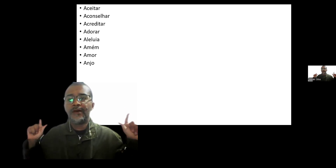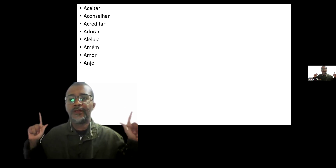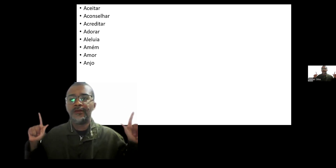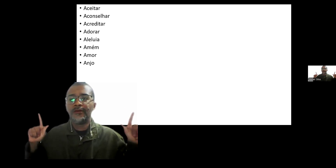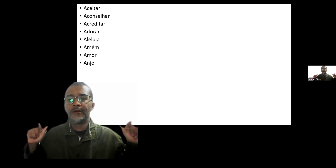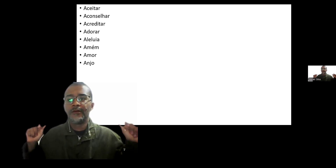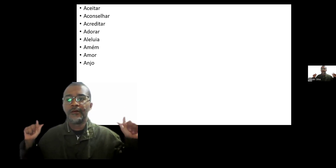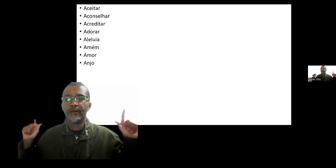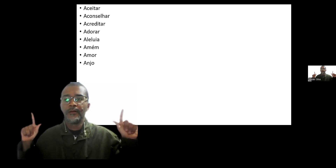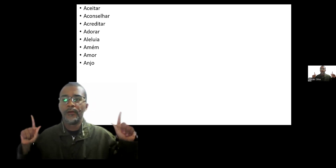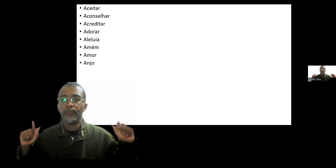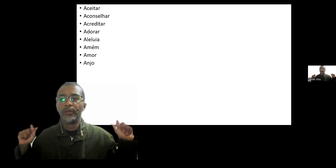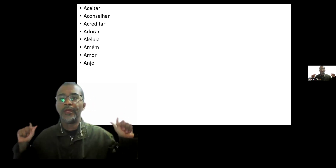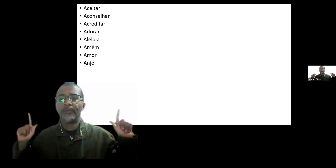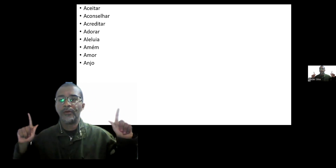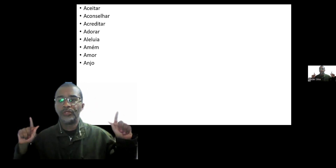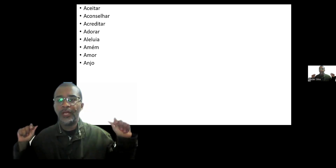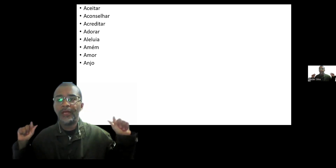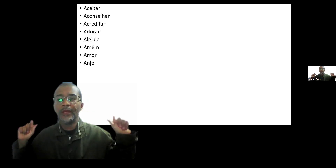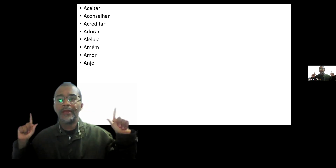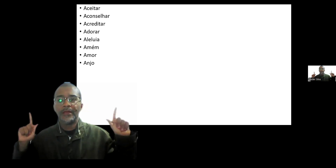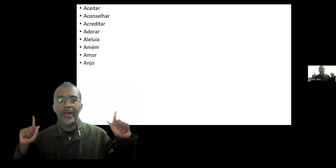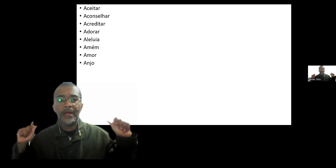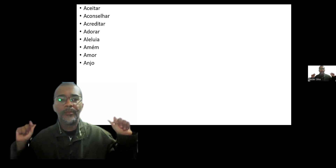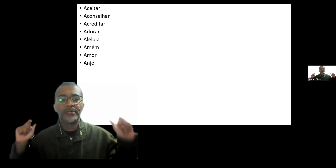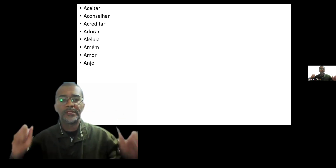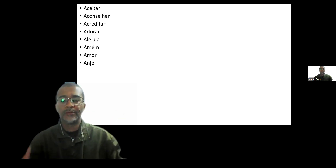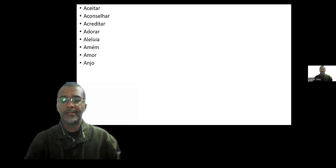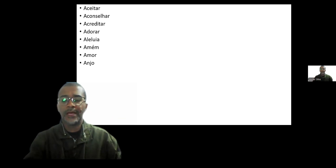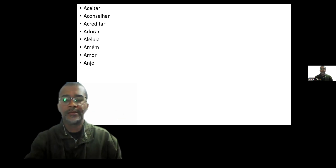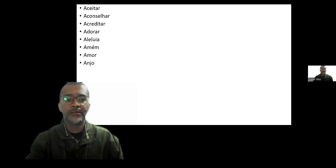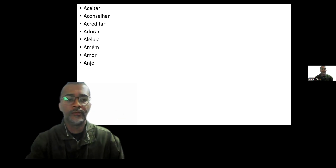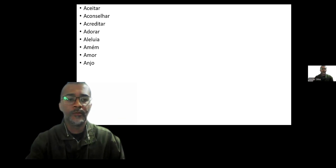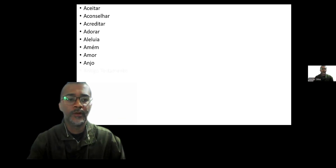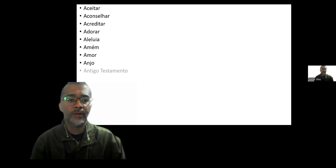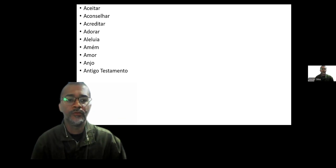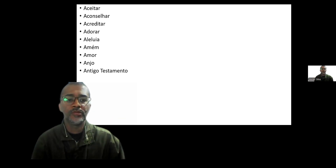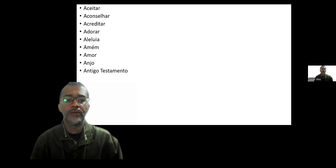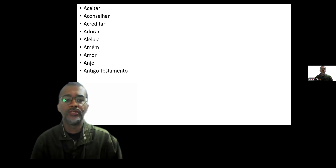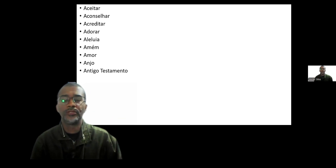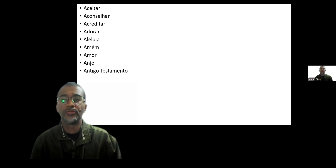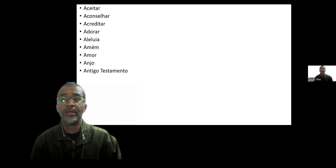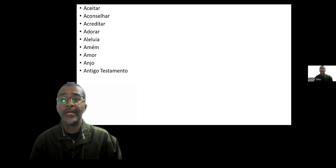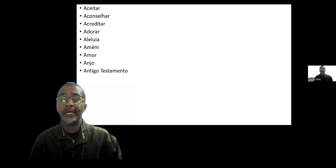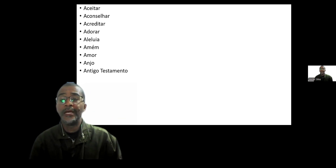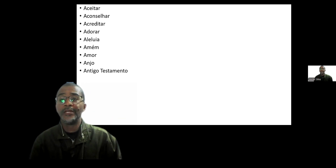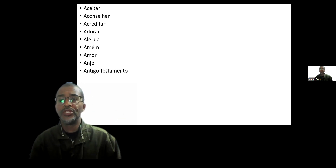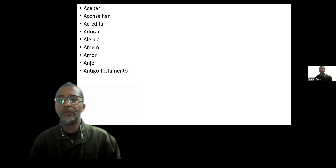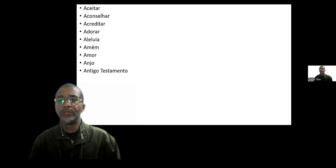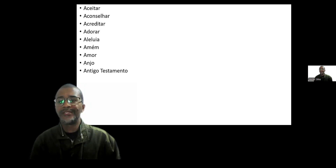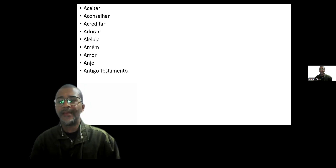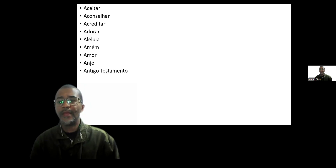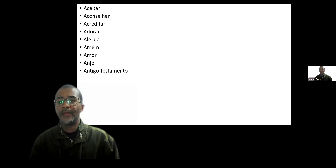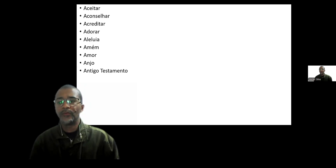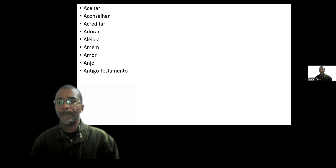esse sinal aqui, ó. Por quê? Porque é o G e aí na posição das asas do sinal de anjo.